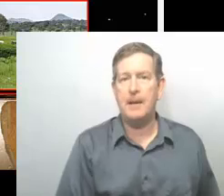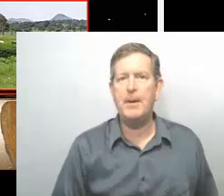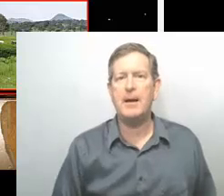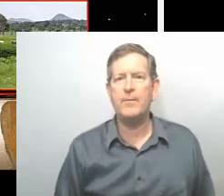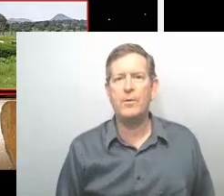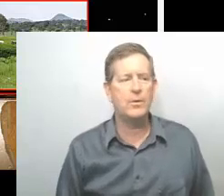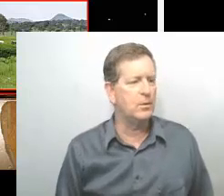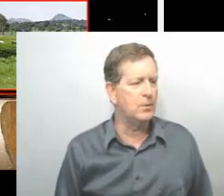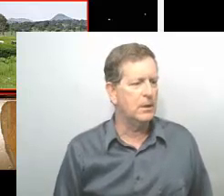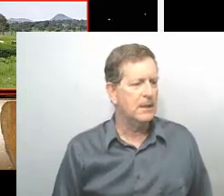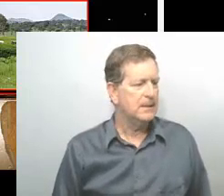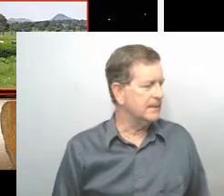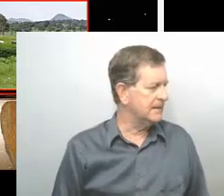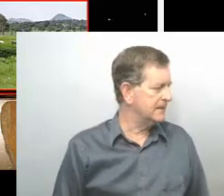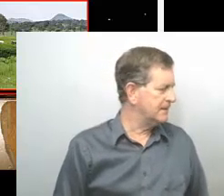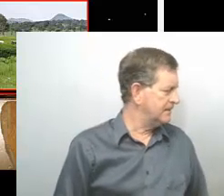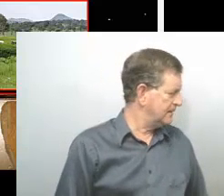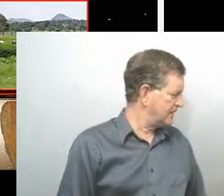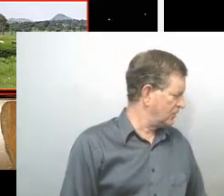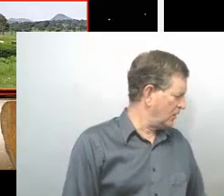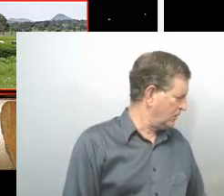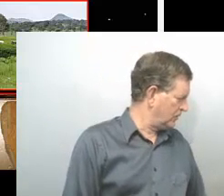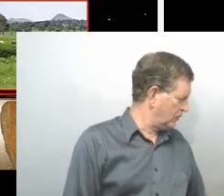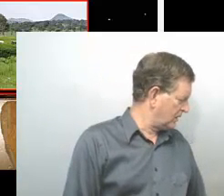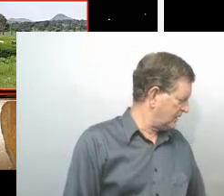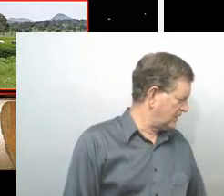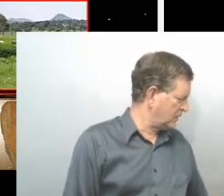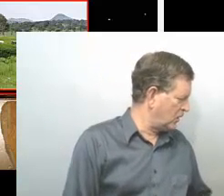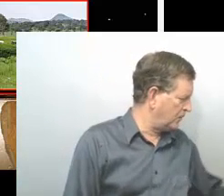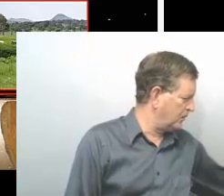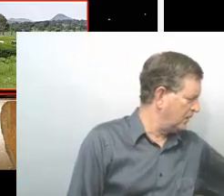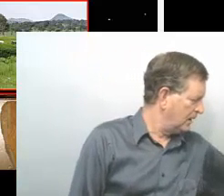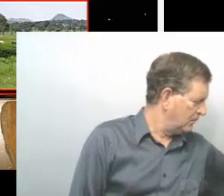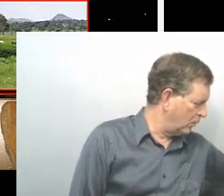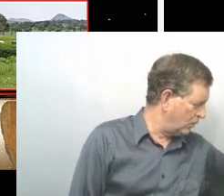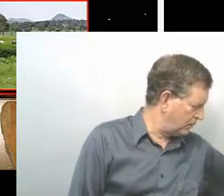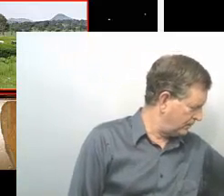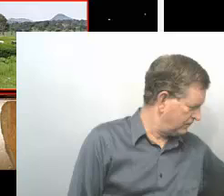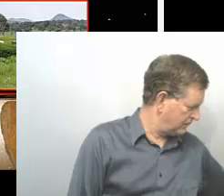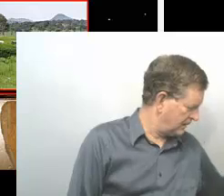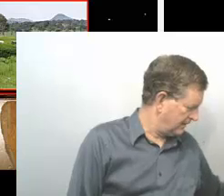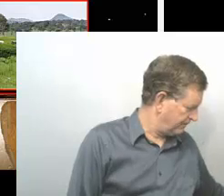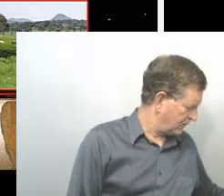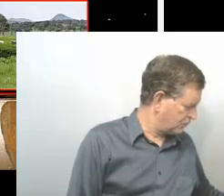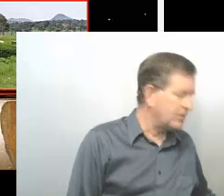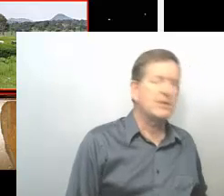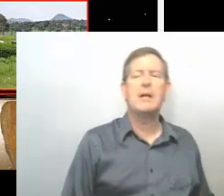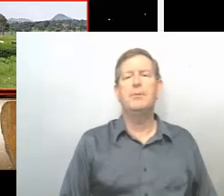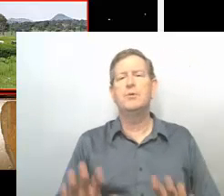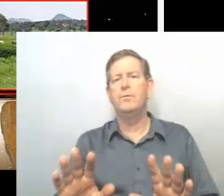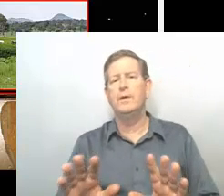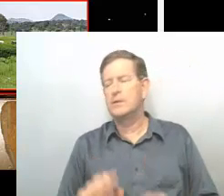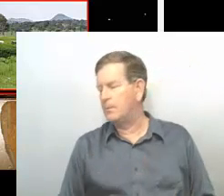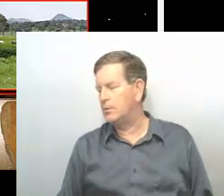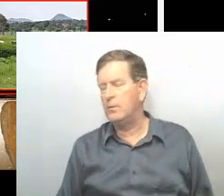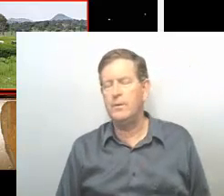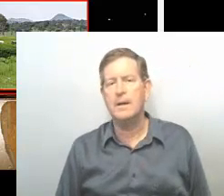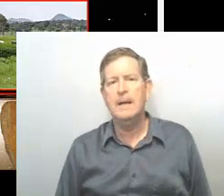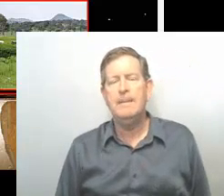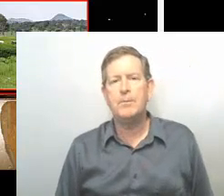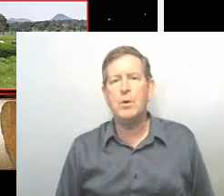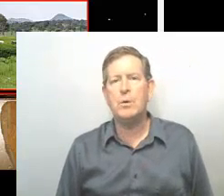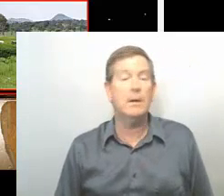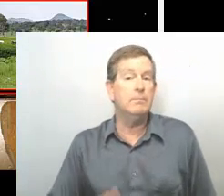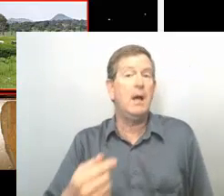C'est l'appareil photo. Est-ce que j'ai encore d'autres exemples? Bon, je pense que ça peut suffire, ça peut